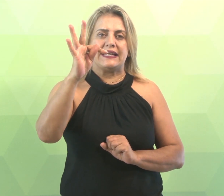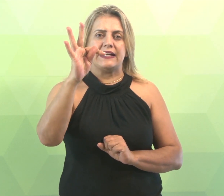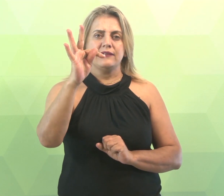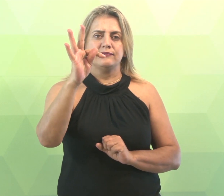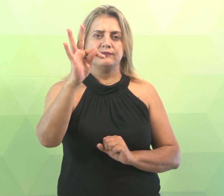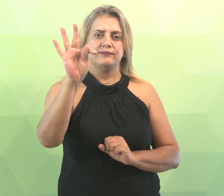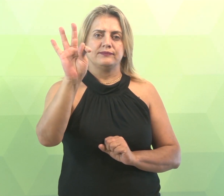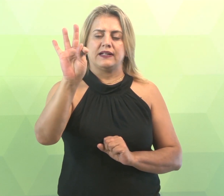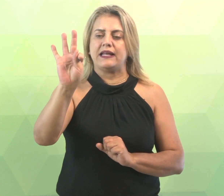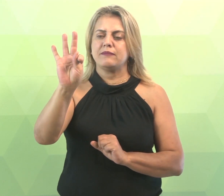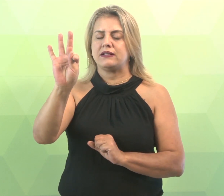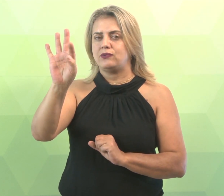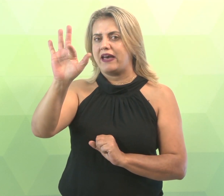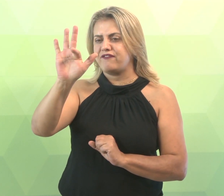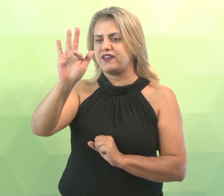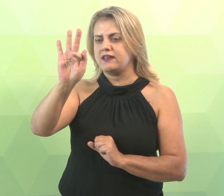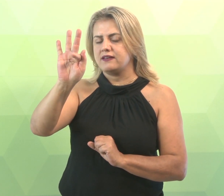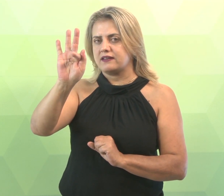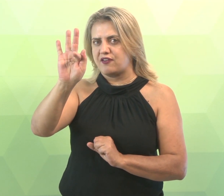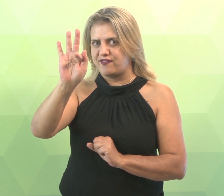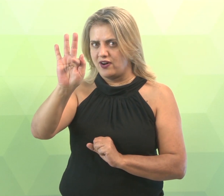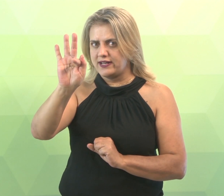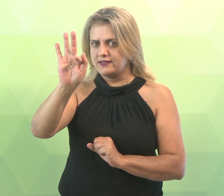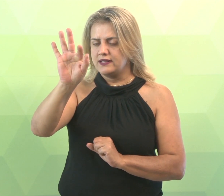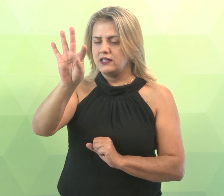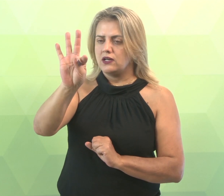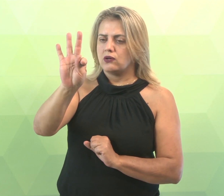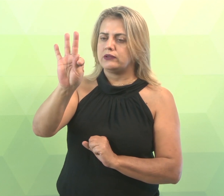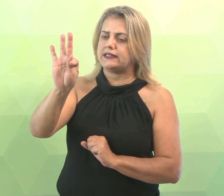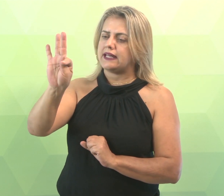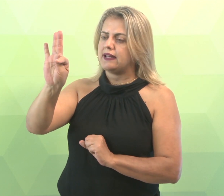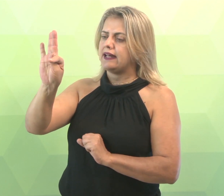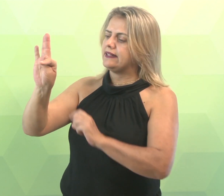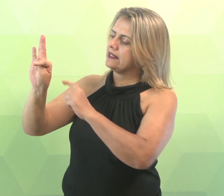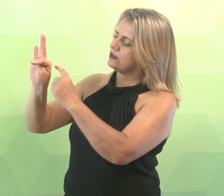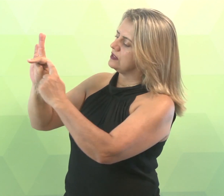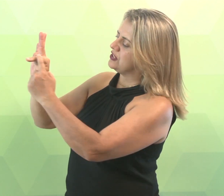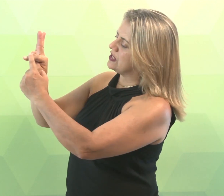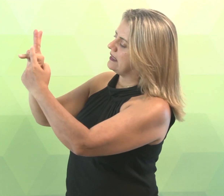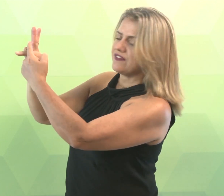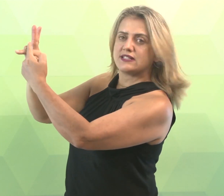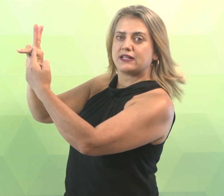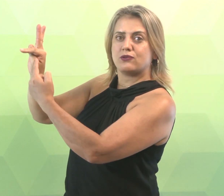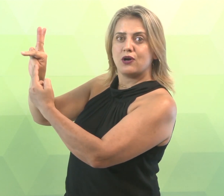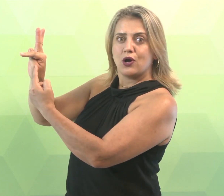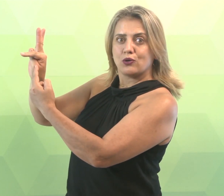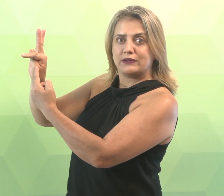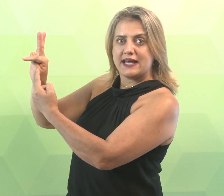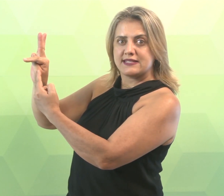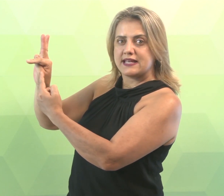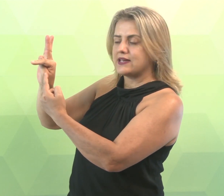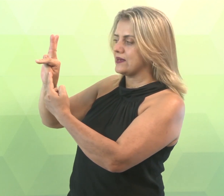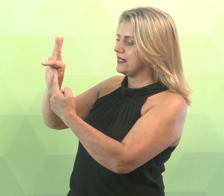T, lembra do F, que é fora? O T é dentro, ó. A gente até faz até o desenho aqui